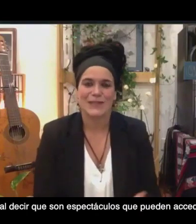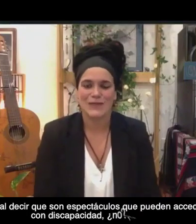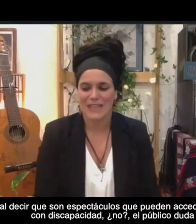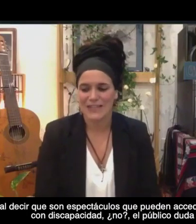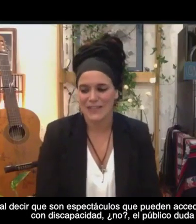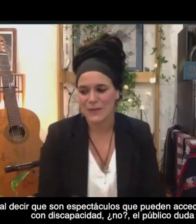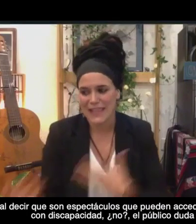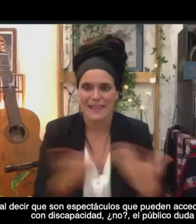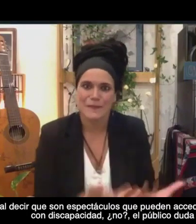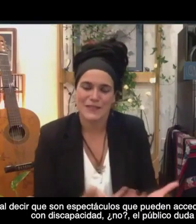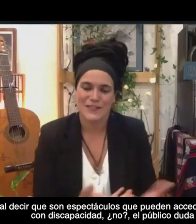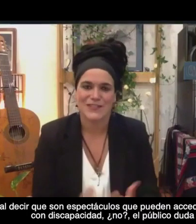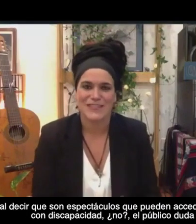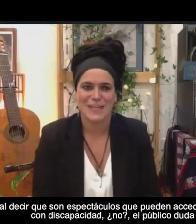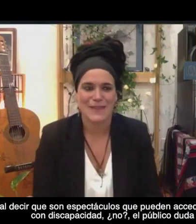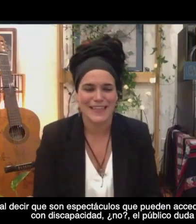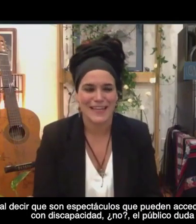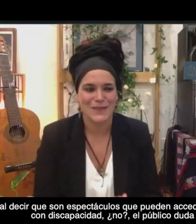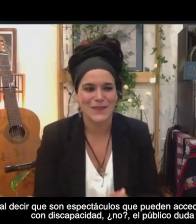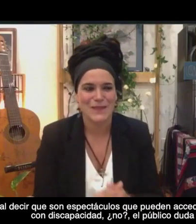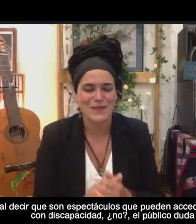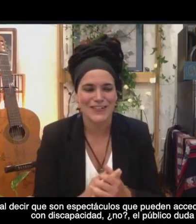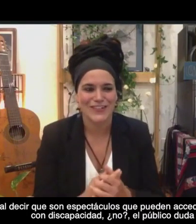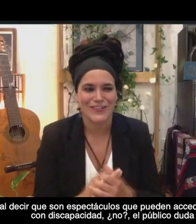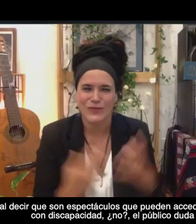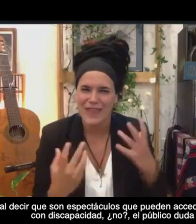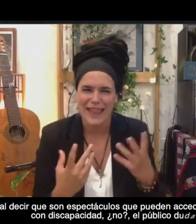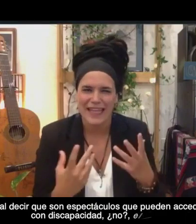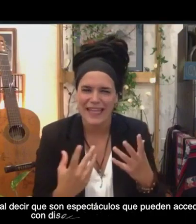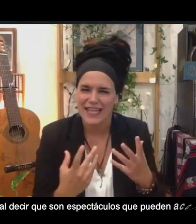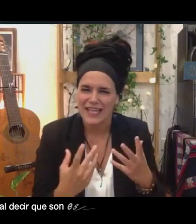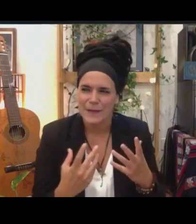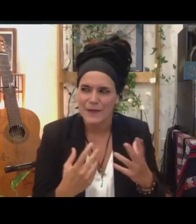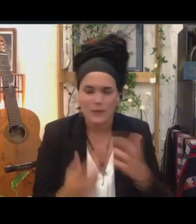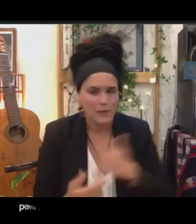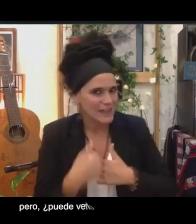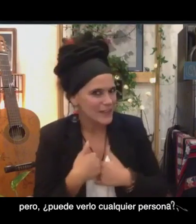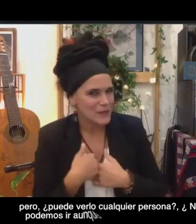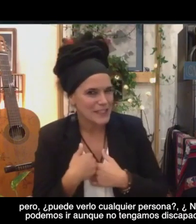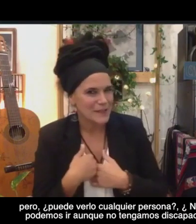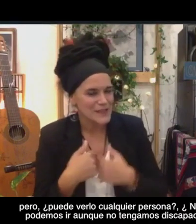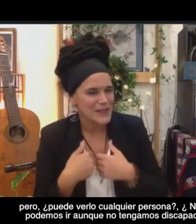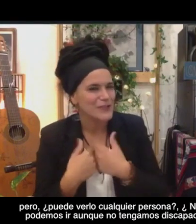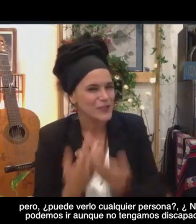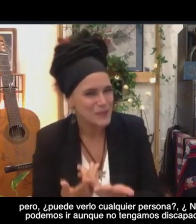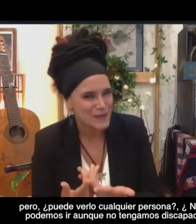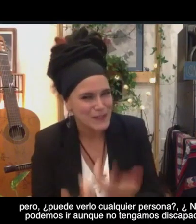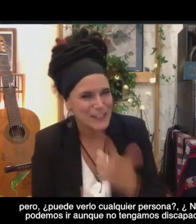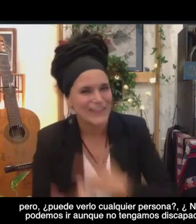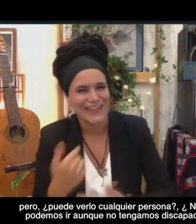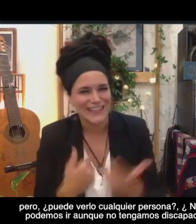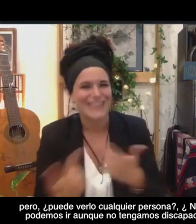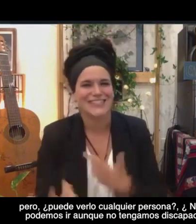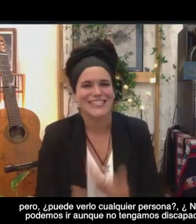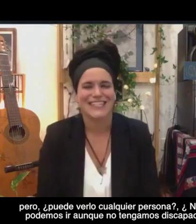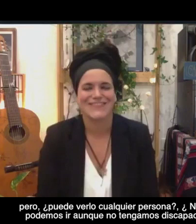espectáculos a los que puede acceder personas con discapacidad, el público duda de, pero puede verlo cualquier persona, nosotros podemos ir